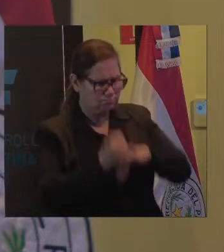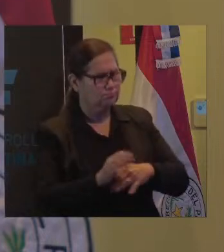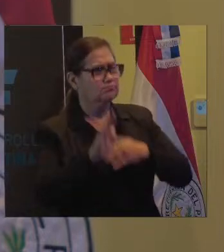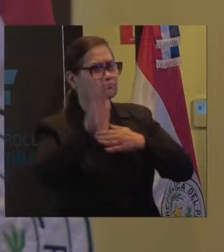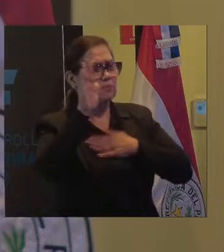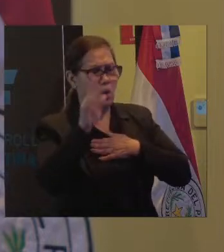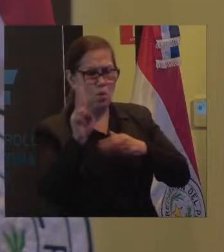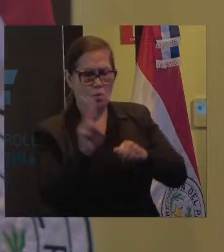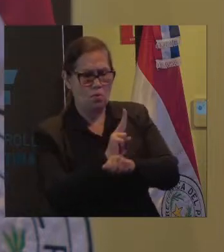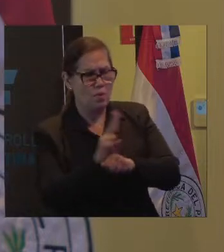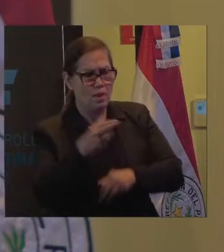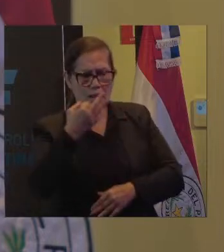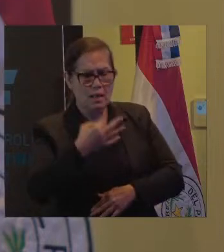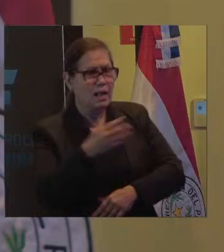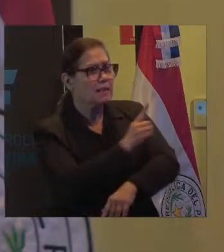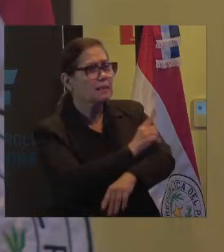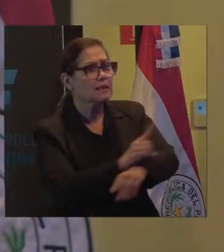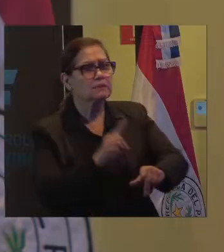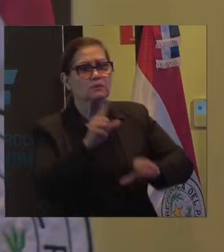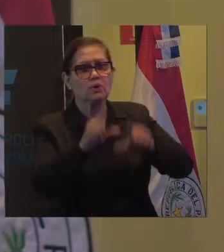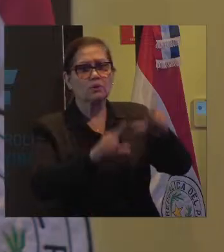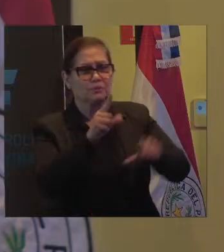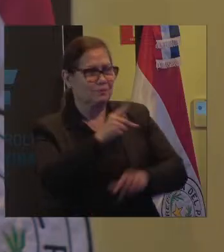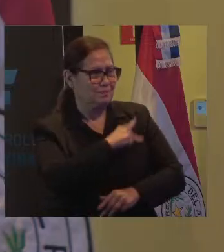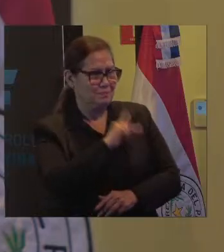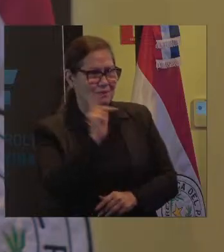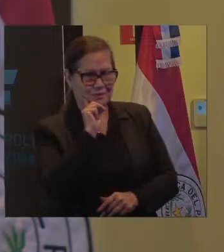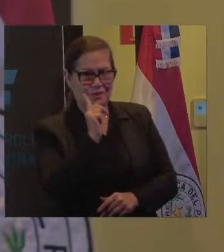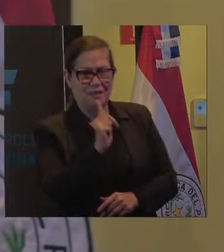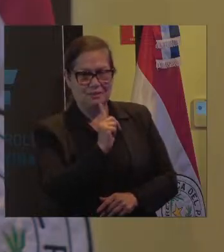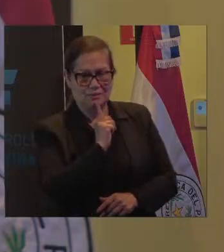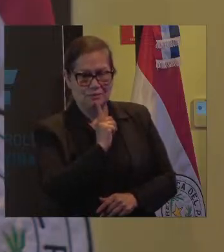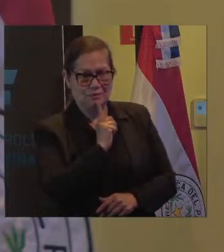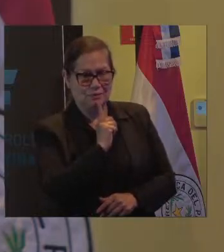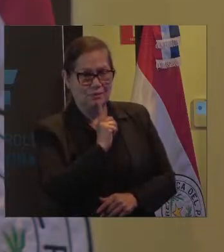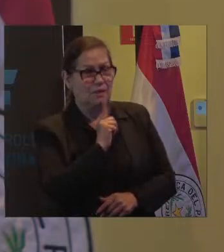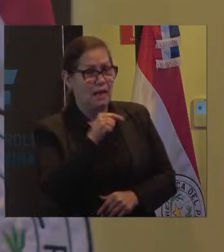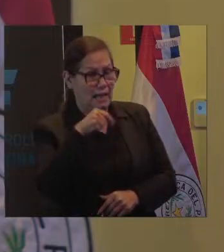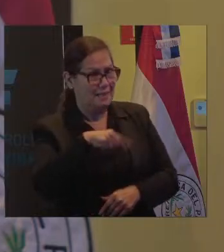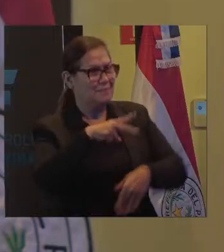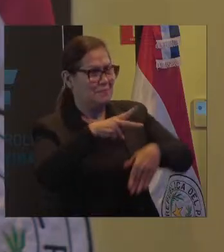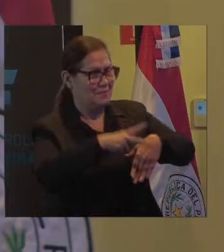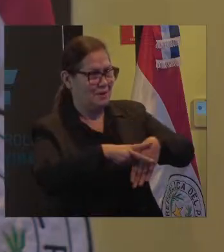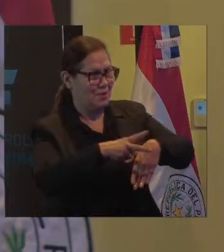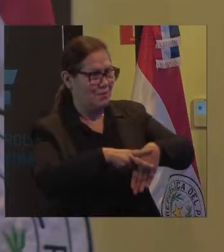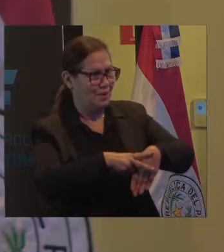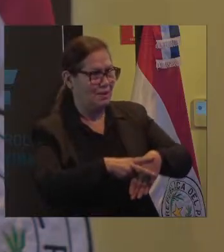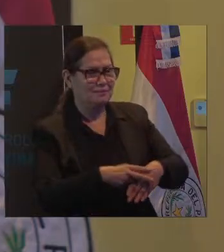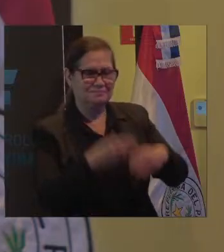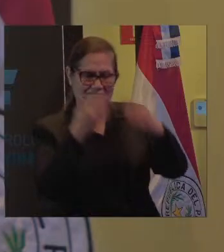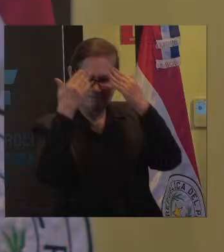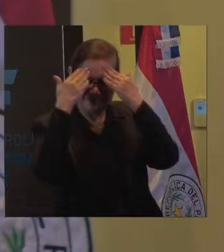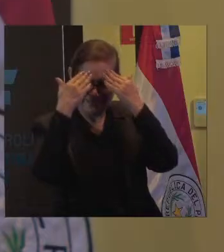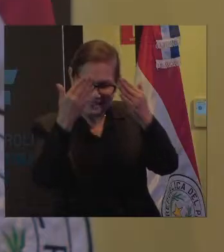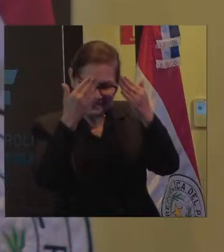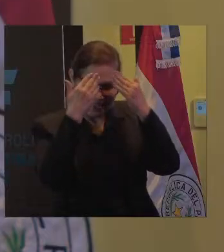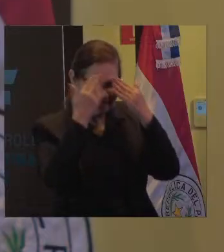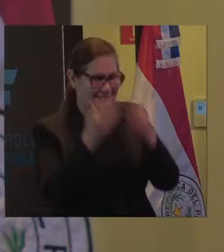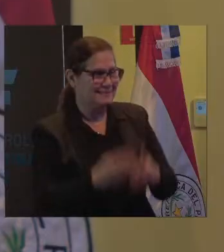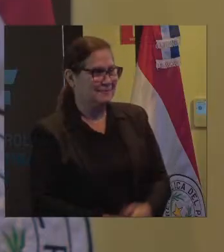velar por los derechos lingüísticos de las personas sordas del Paraguay. Awillebete